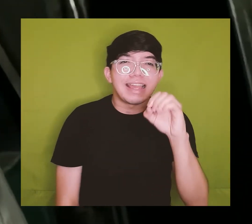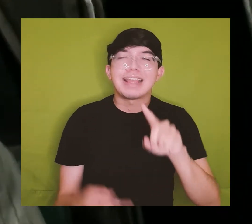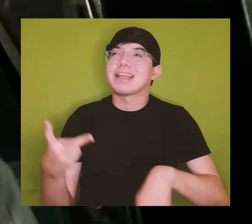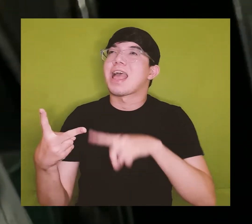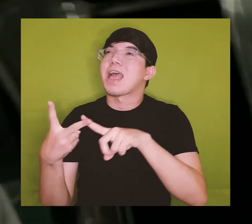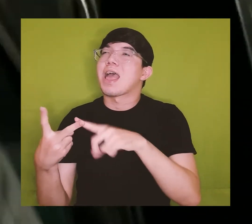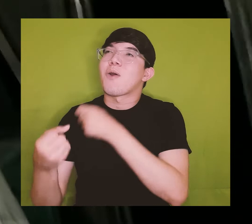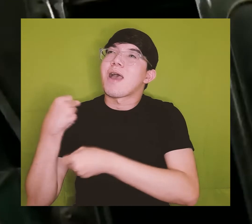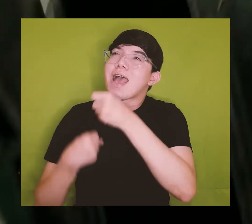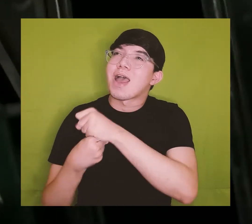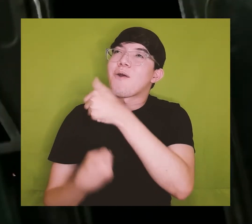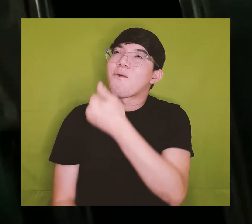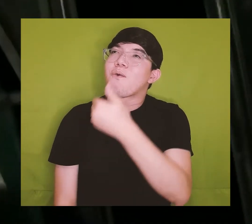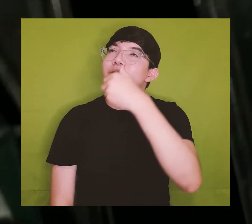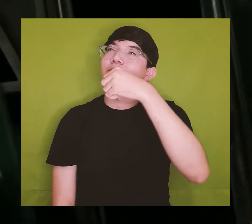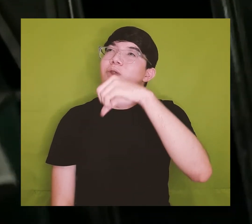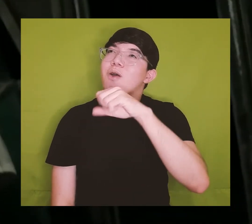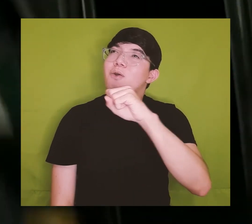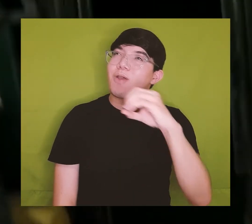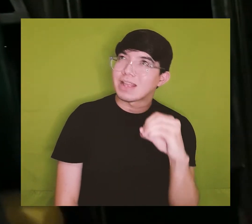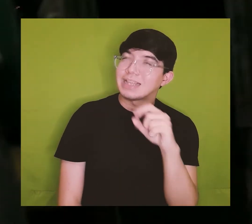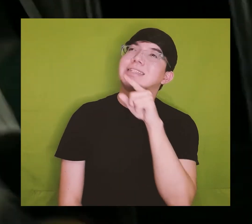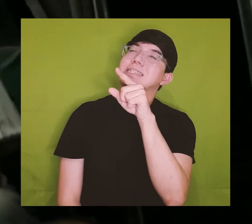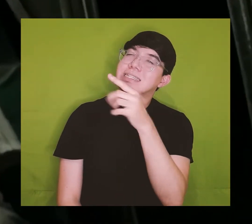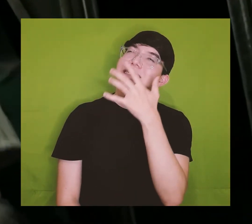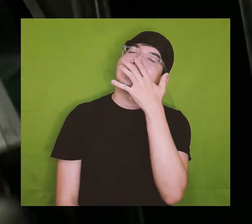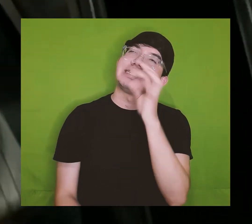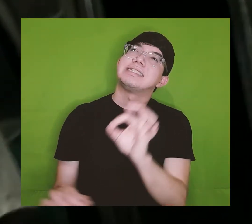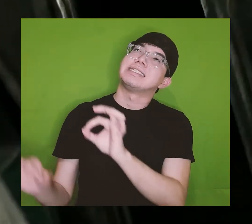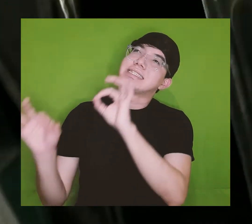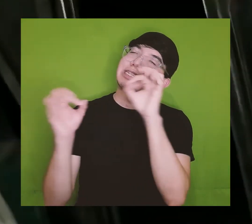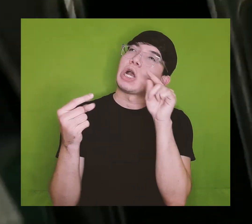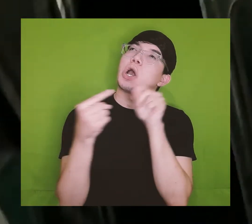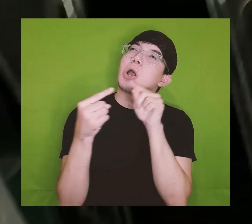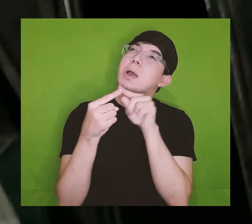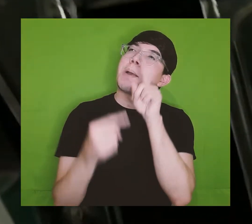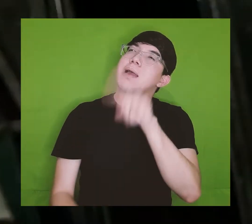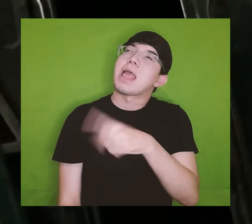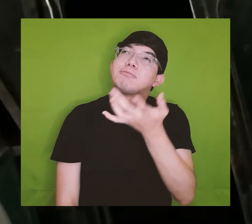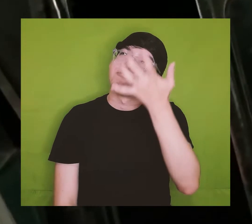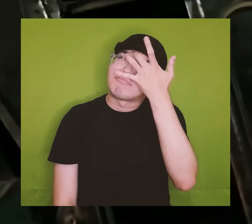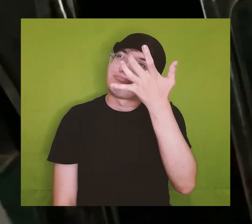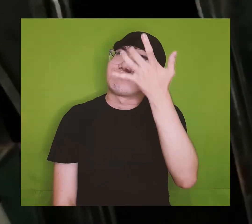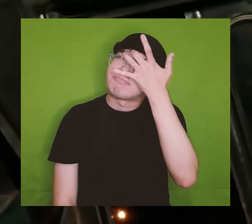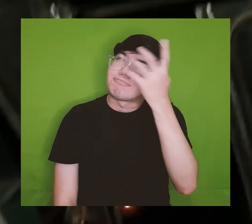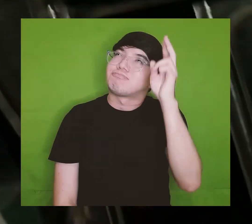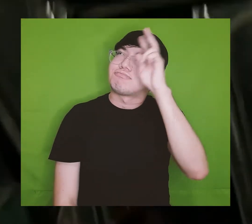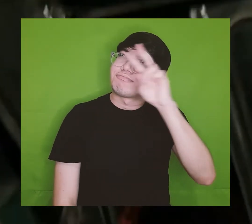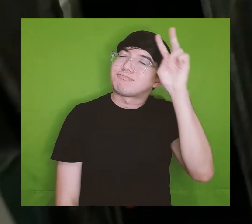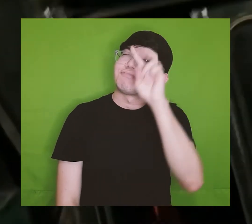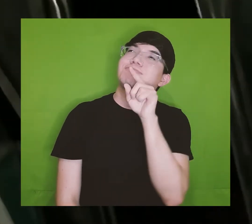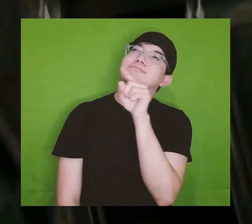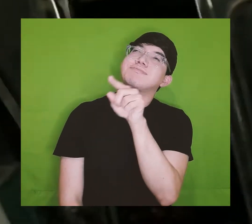não se manteve de uma forma assim, não foi passado de geração para geração. Parece que ficou na memória coletiva mesmo, assim. Foi